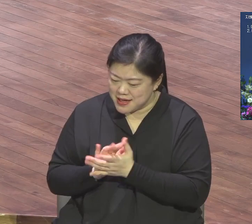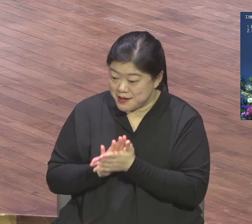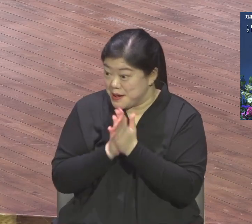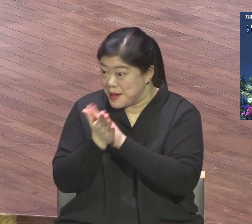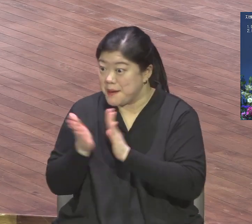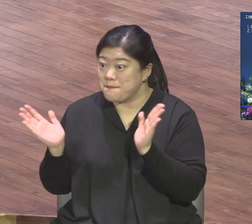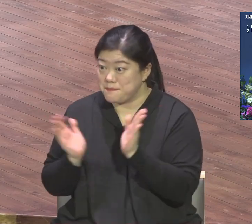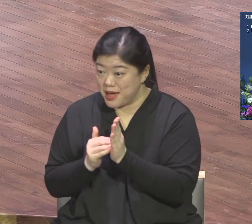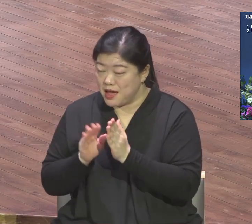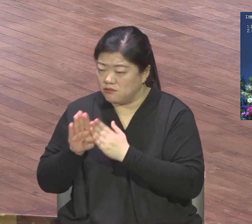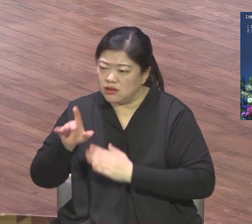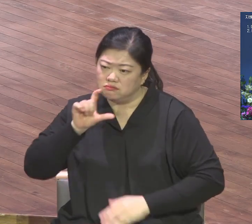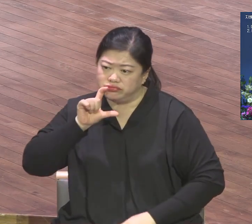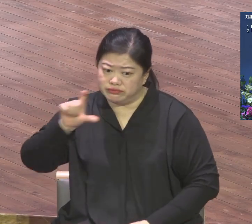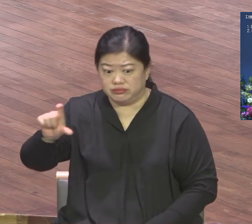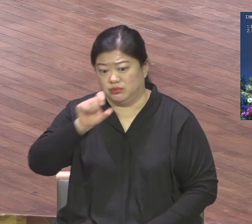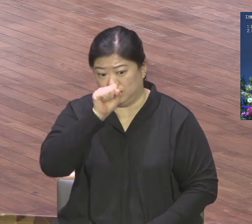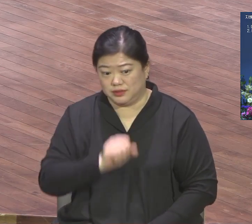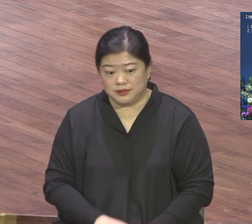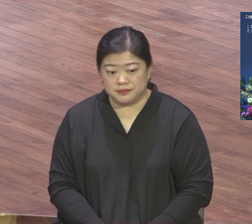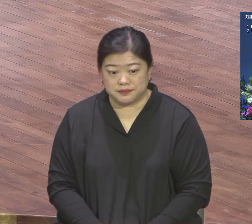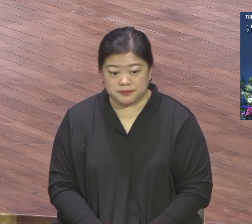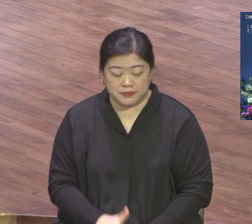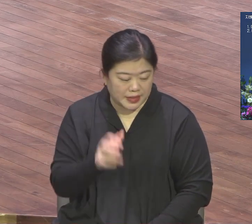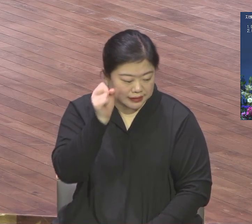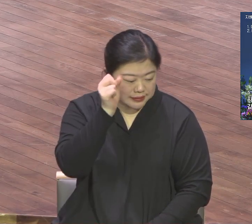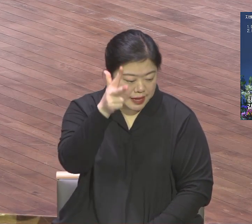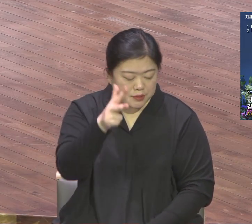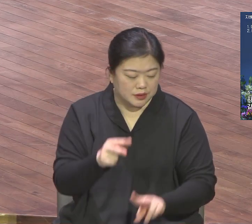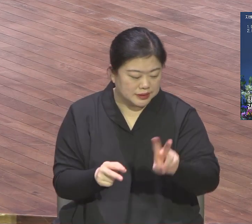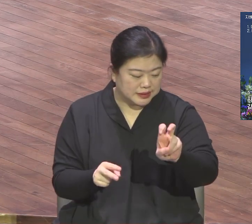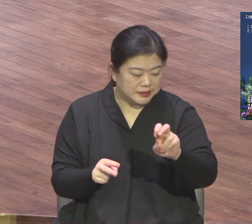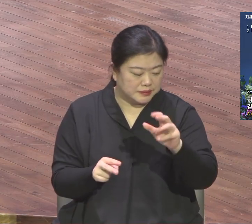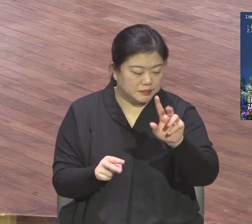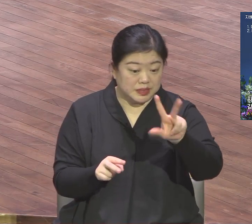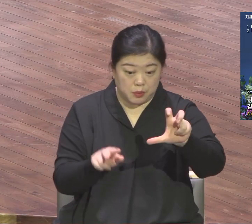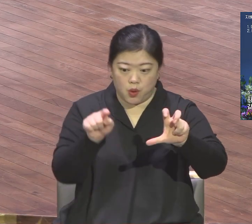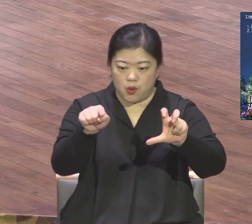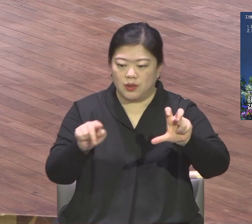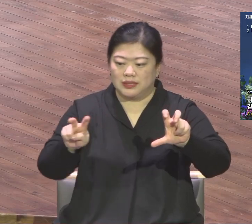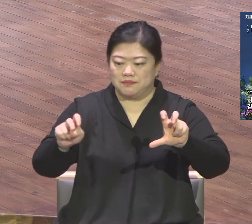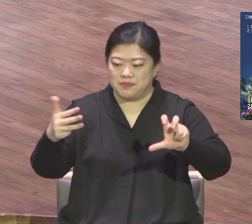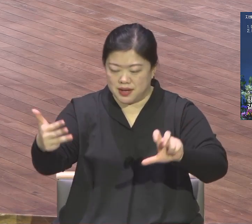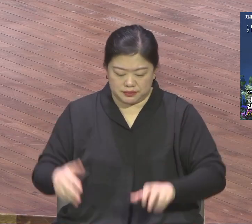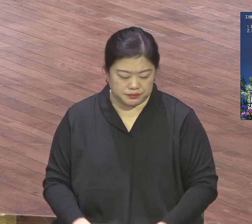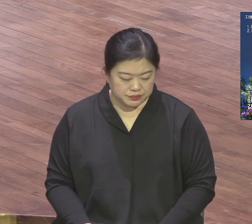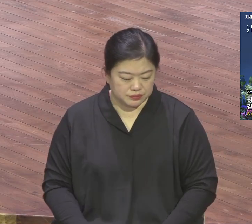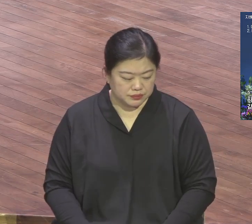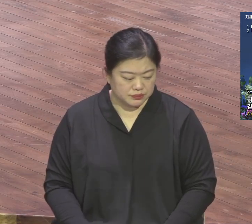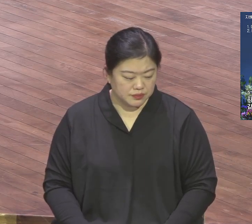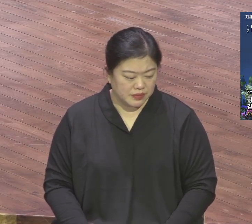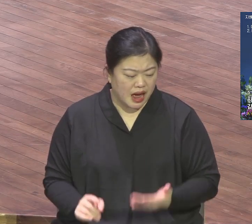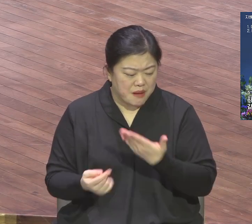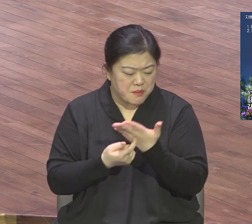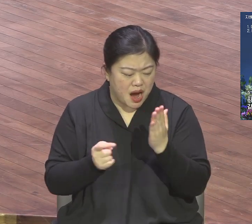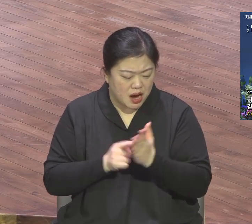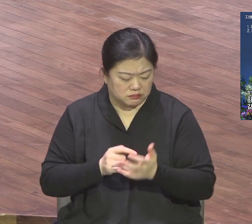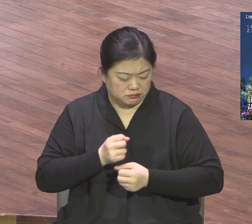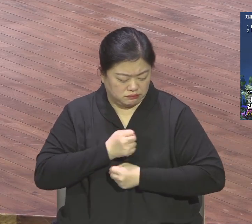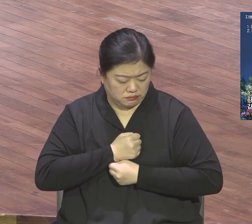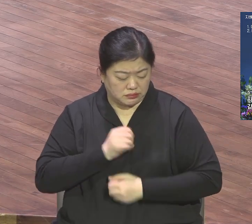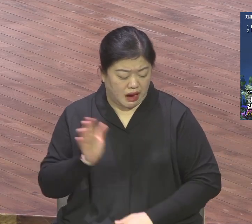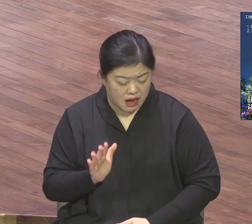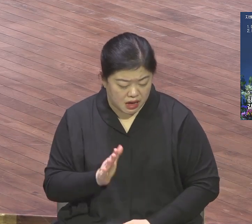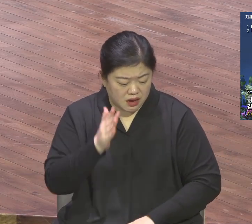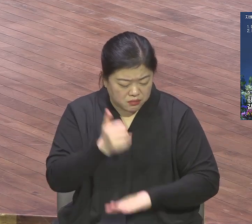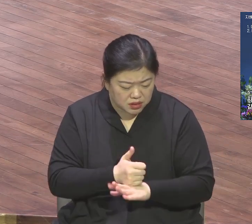잠언 25장 28절에 보면 자기의 마음을 제어하지 아니하는 자는 성읍이 무너지고 성벽이